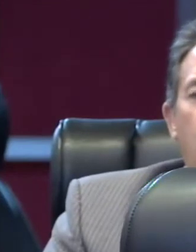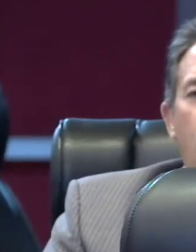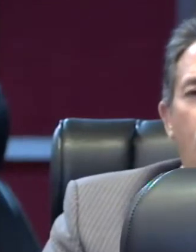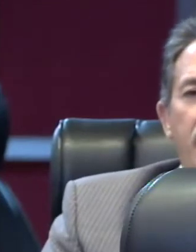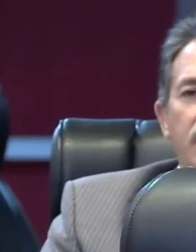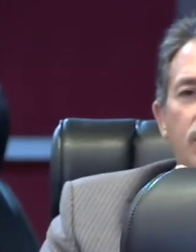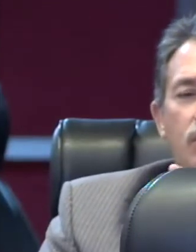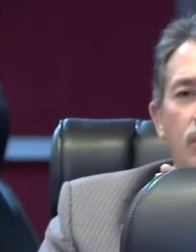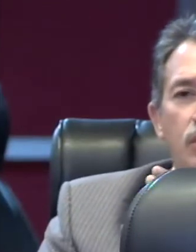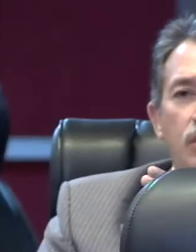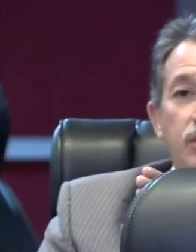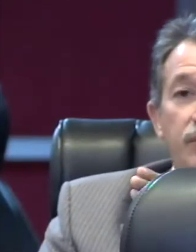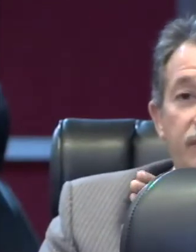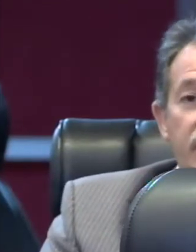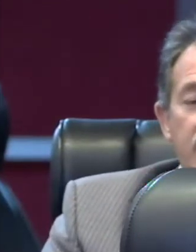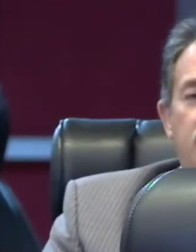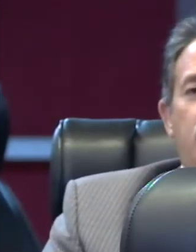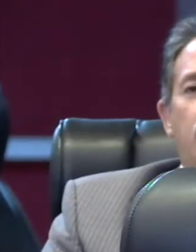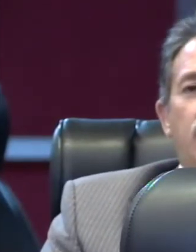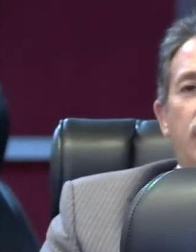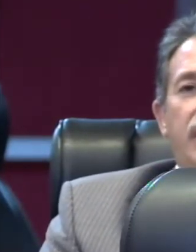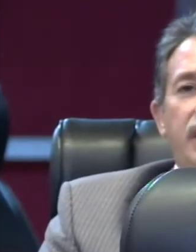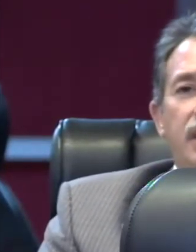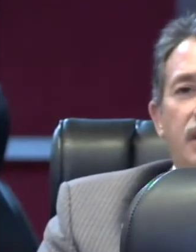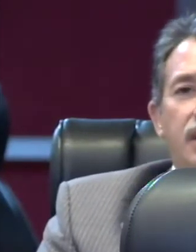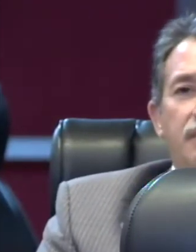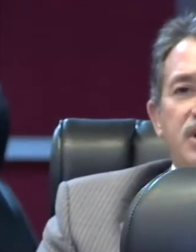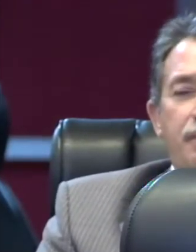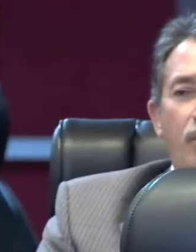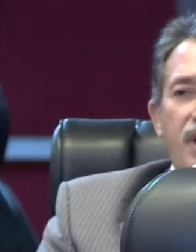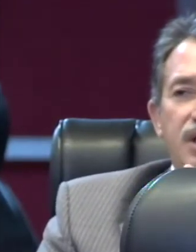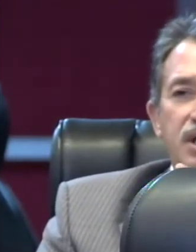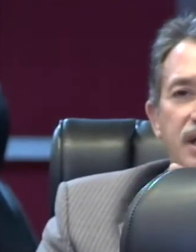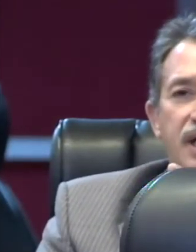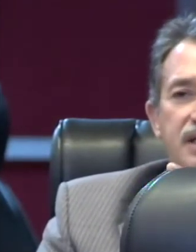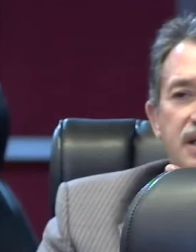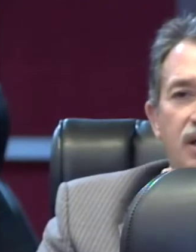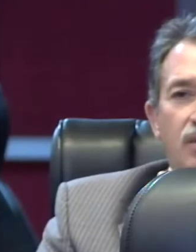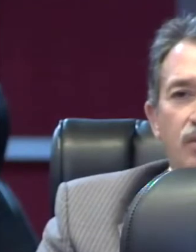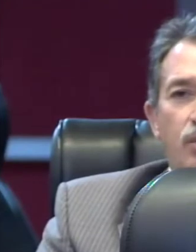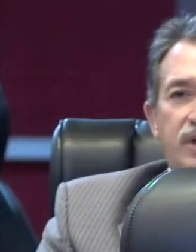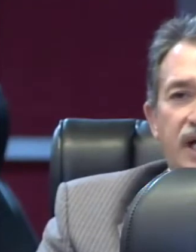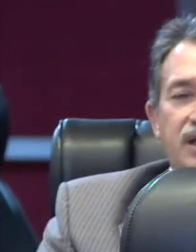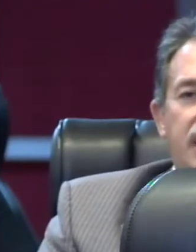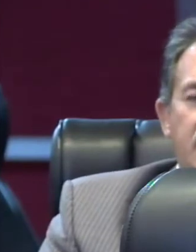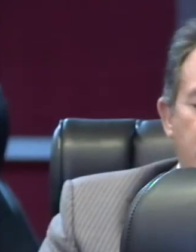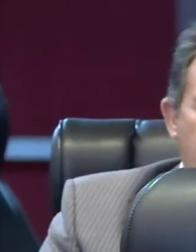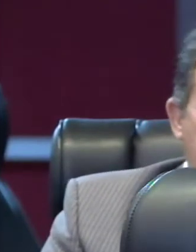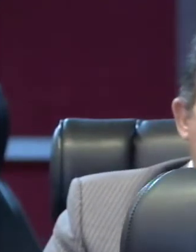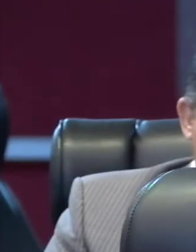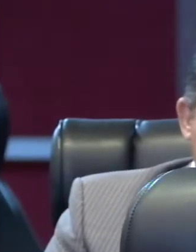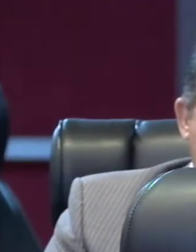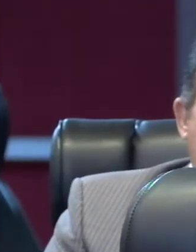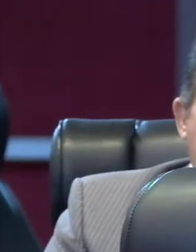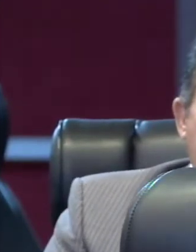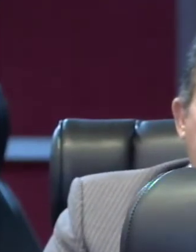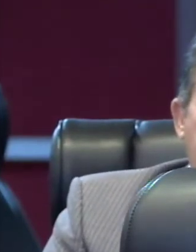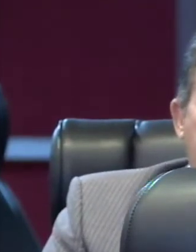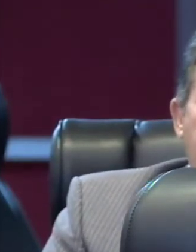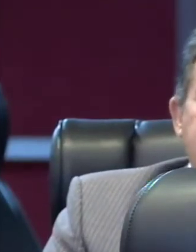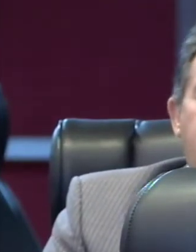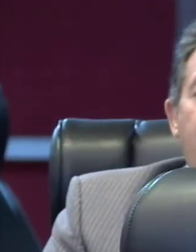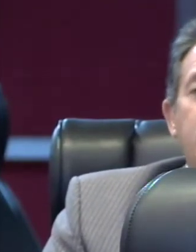provação, um momento difícil, né? Principalmente no trato da questão da ficha